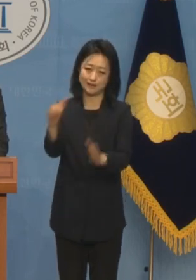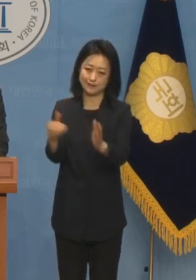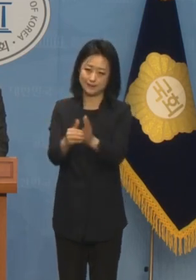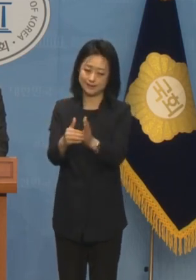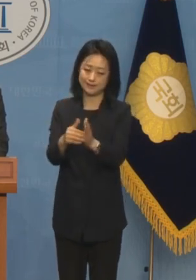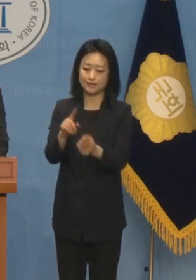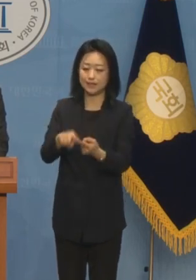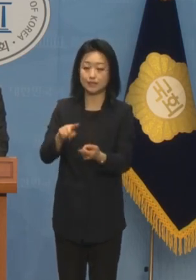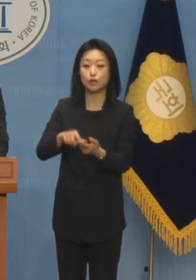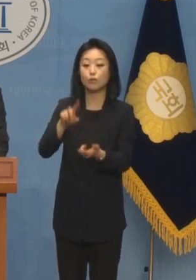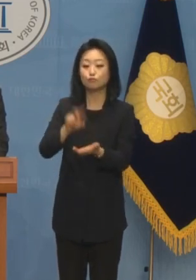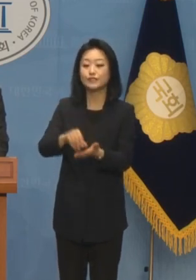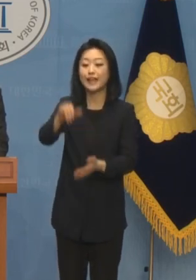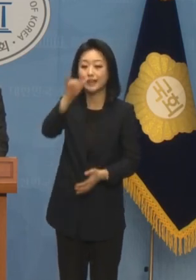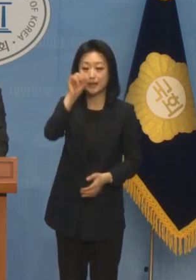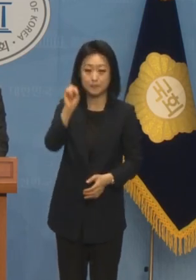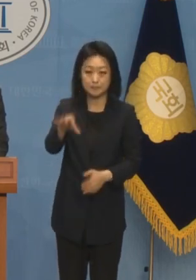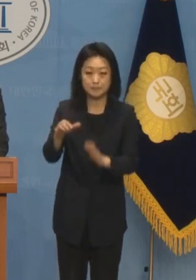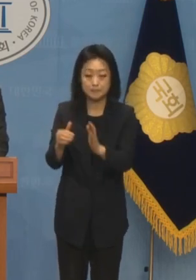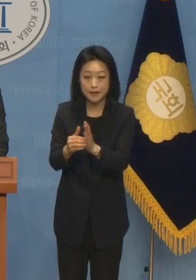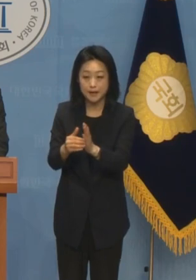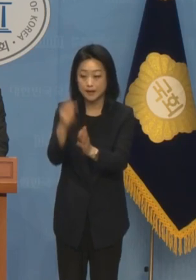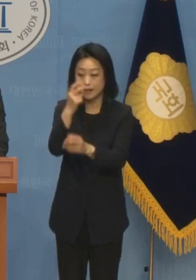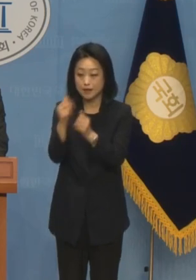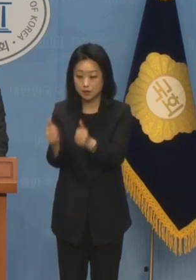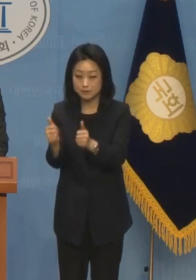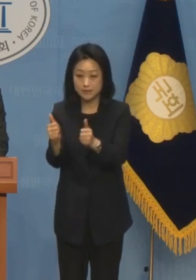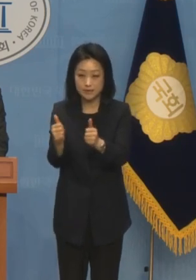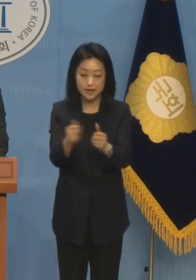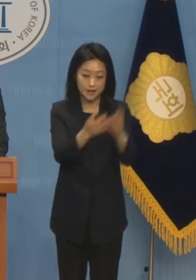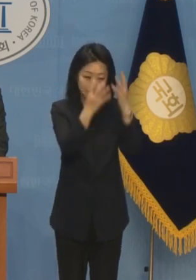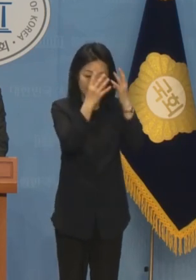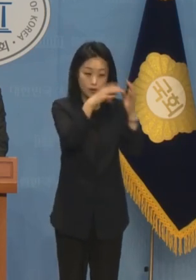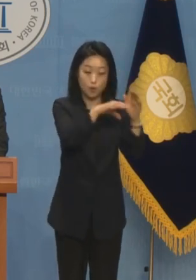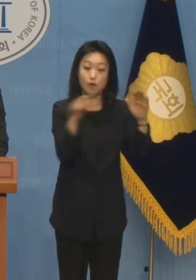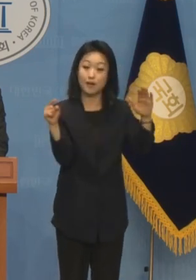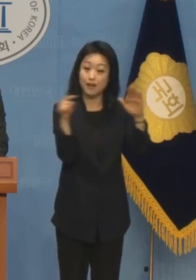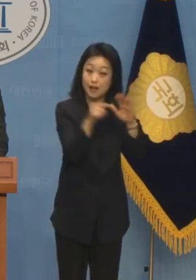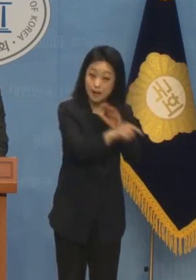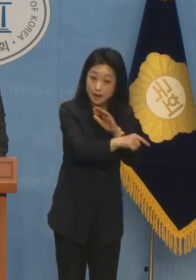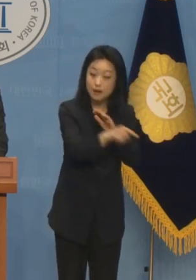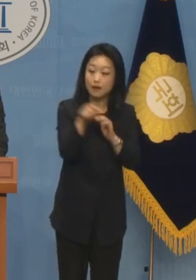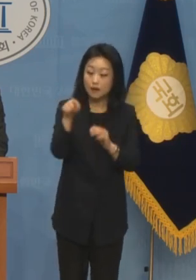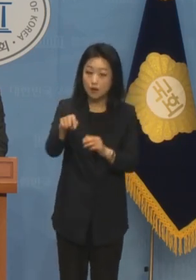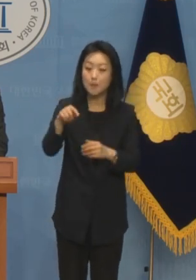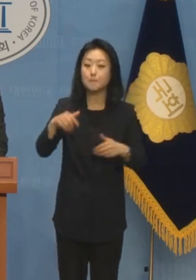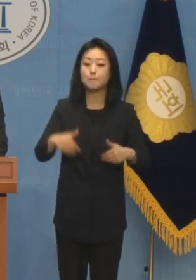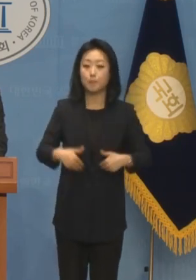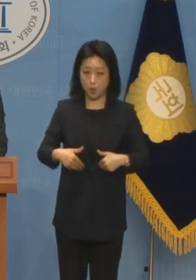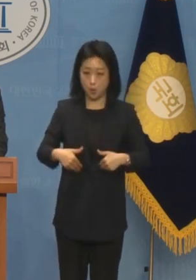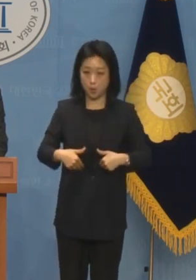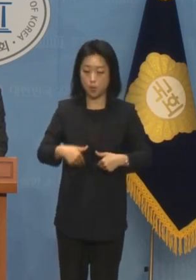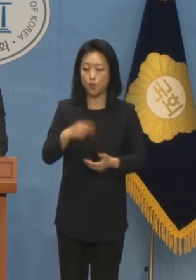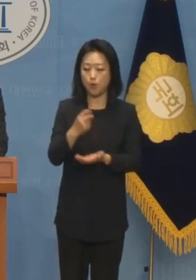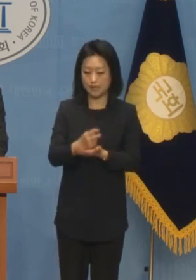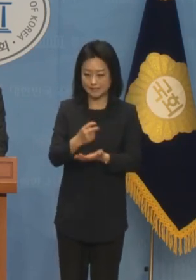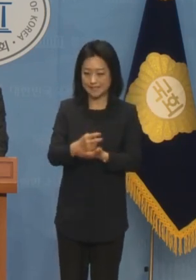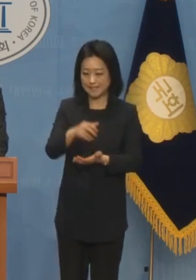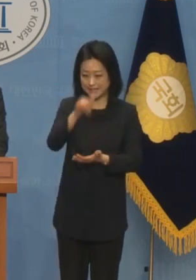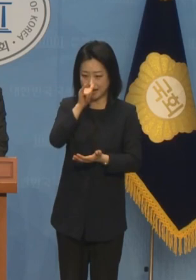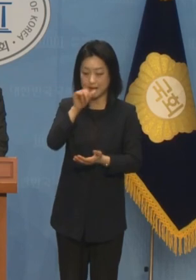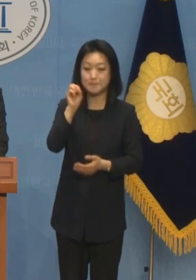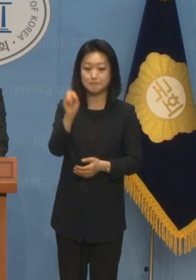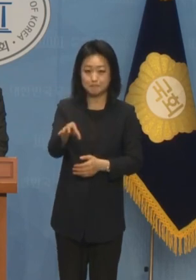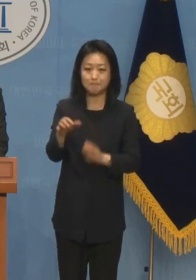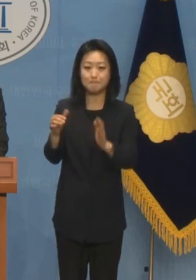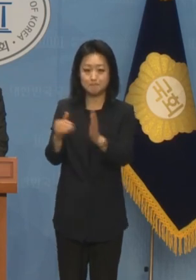지적했습니다. 검찰의 교정시설 방문 조사를 원칙으로 해야 한다고 권고한 바 있습니다.